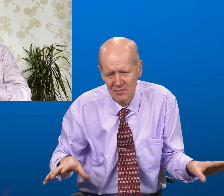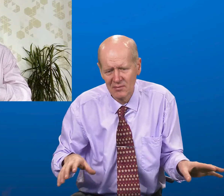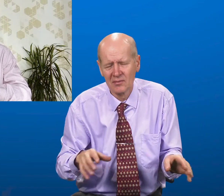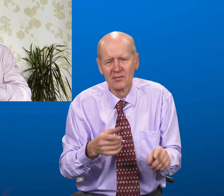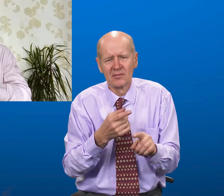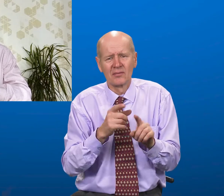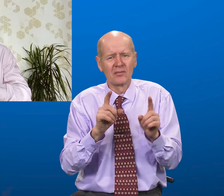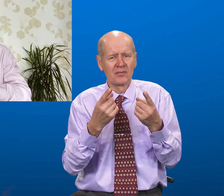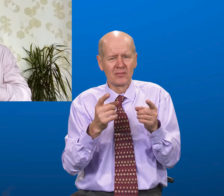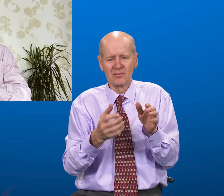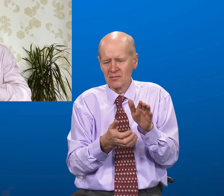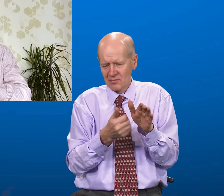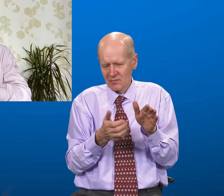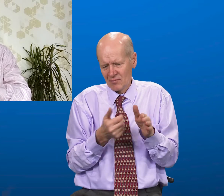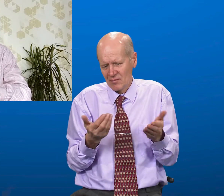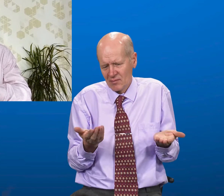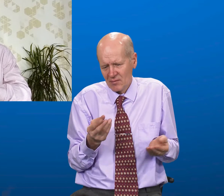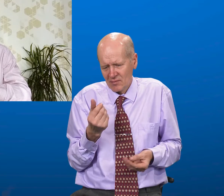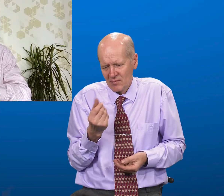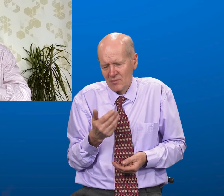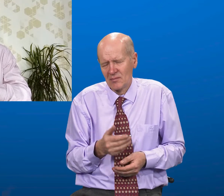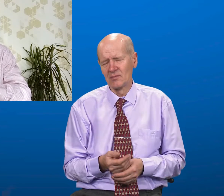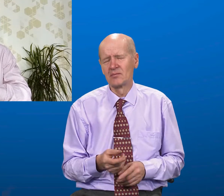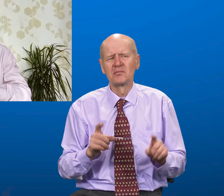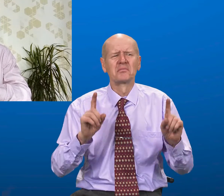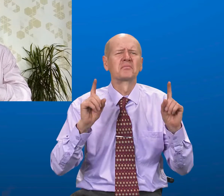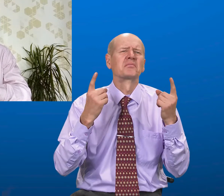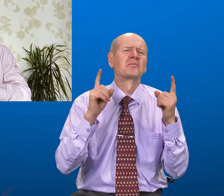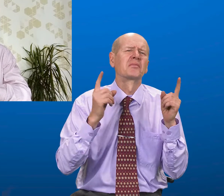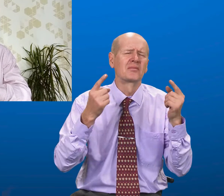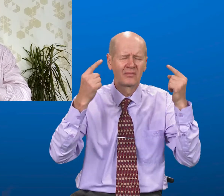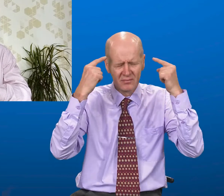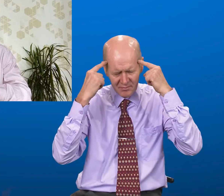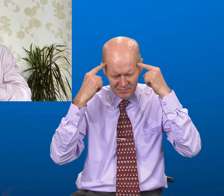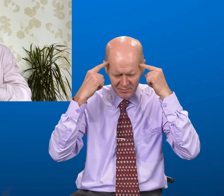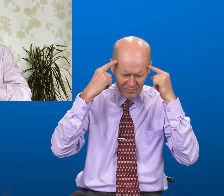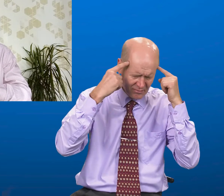или еще какие-то, потому что вот это особая нехватка денег.